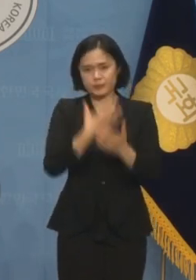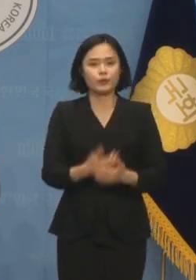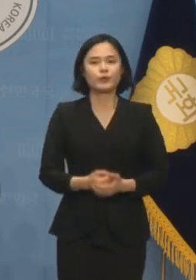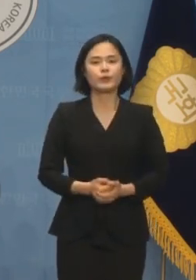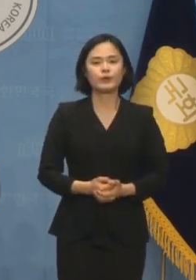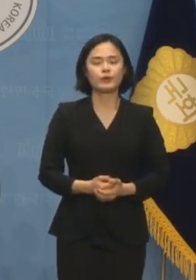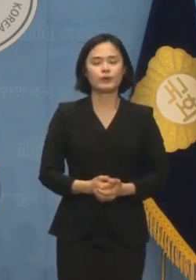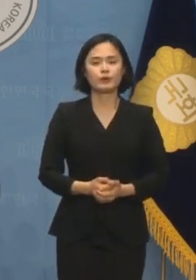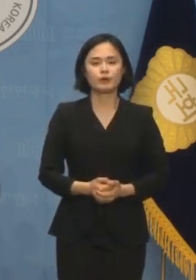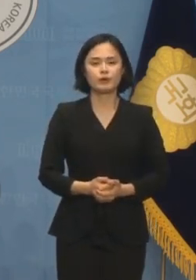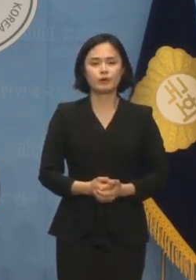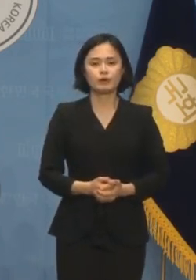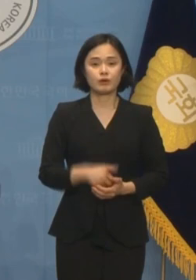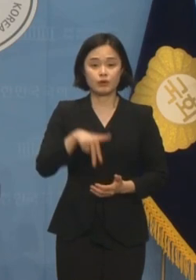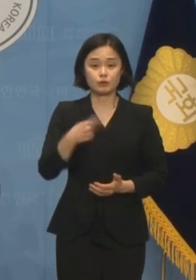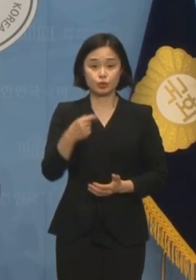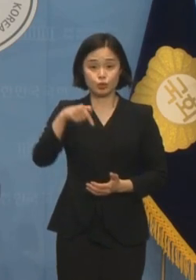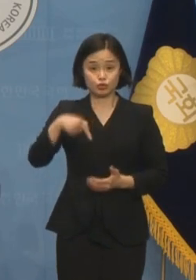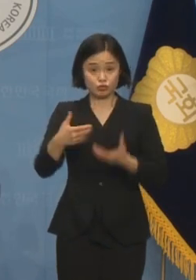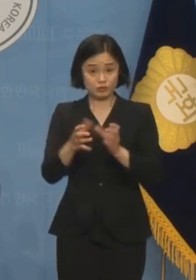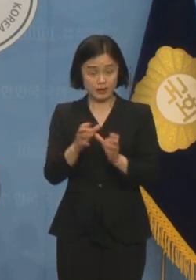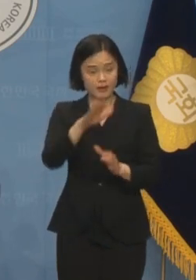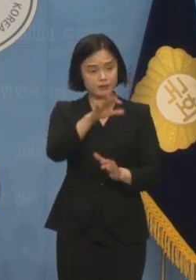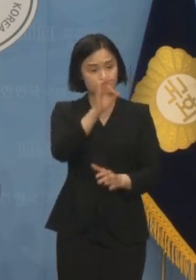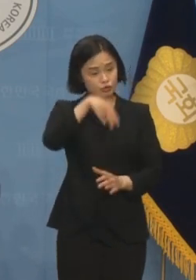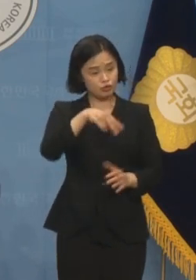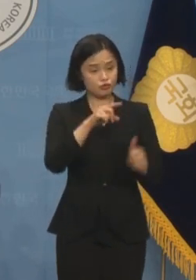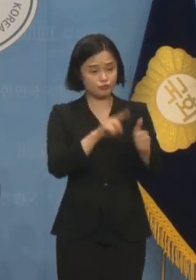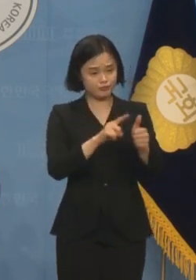조국혁신당은 유병호 감사위원에게 요구합니다.